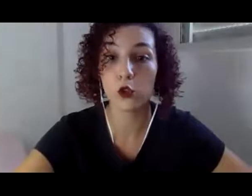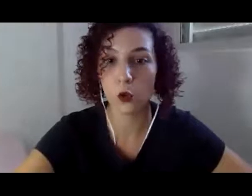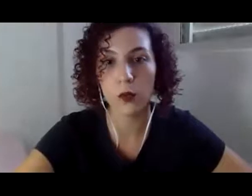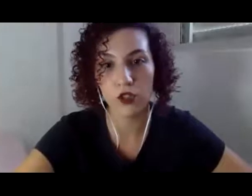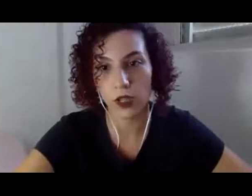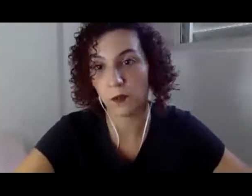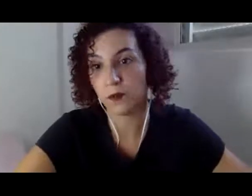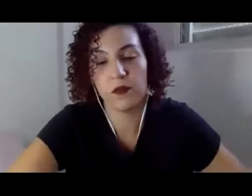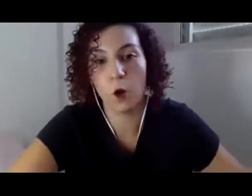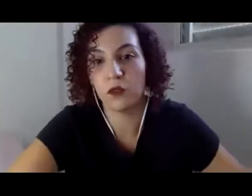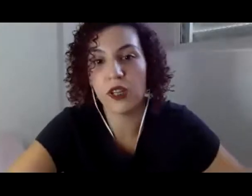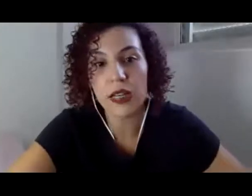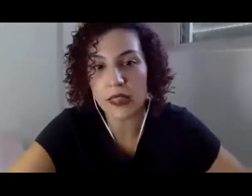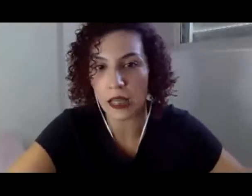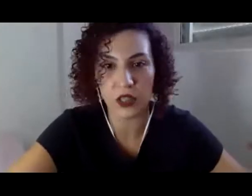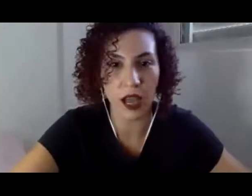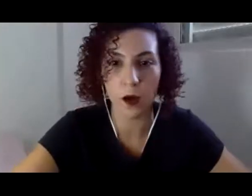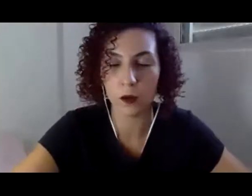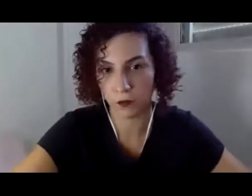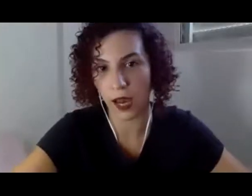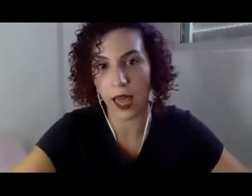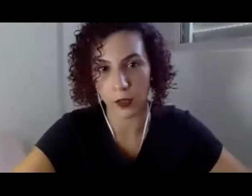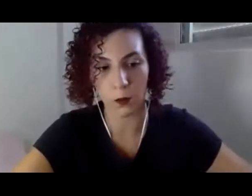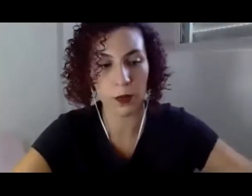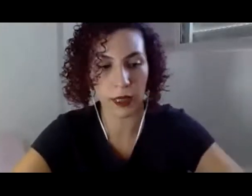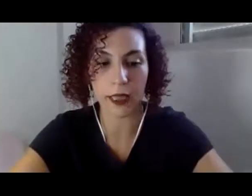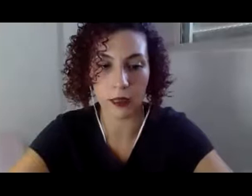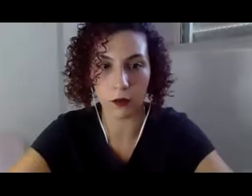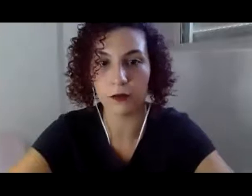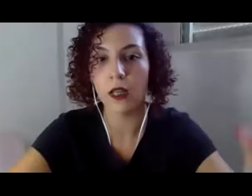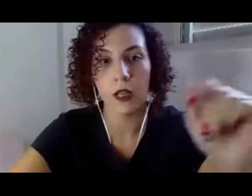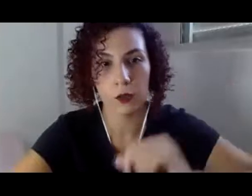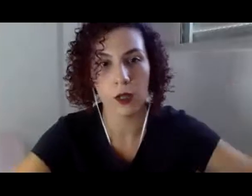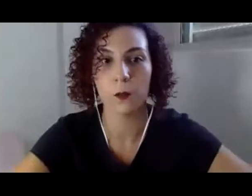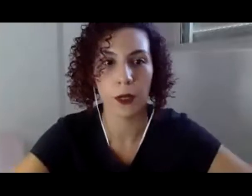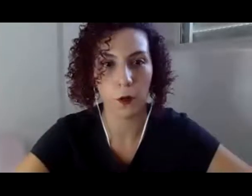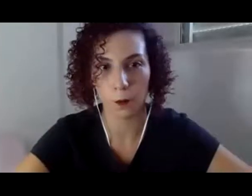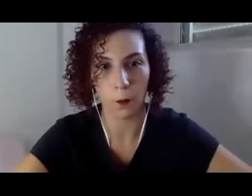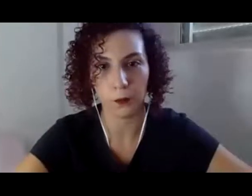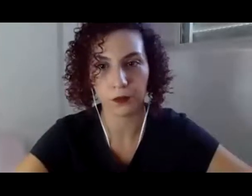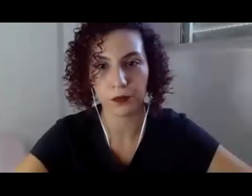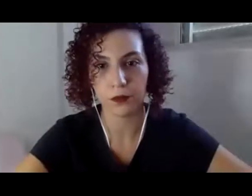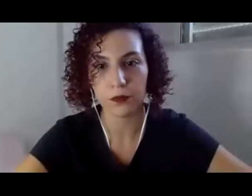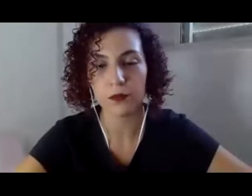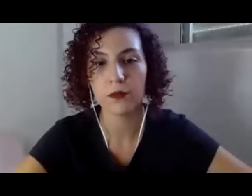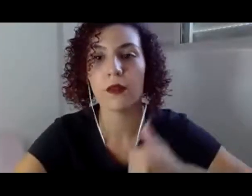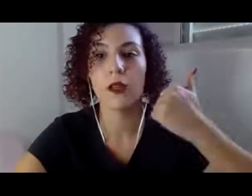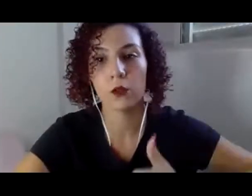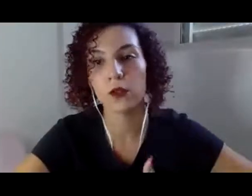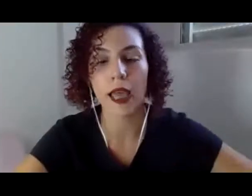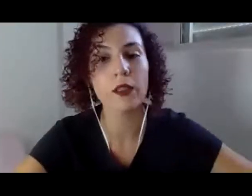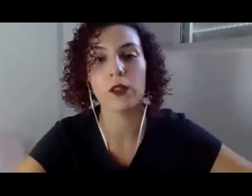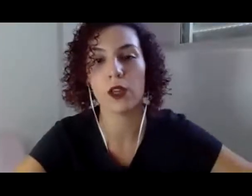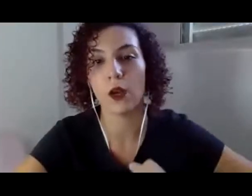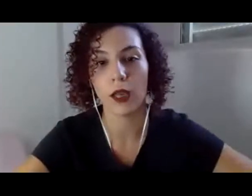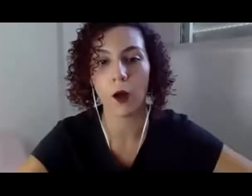esse costume de ouvir em sala de aula, não falar sobre, né? Então, isso é super normal.